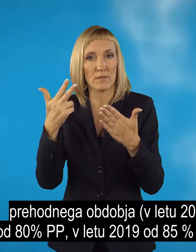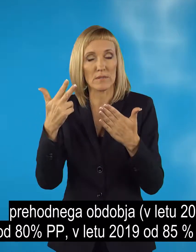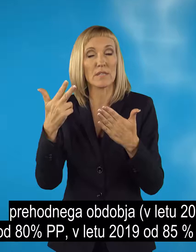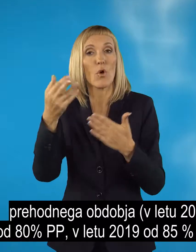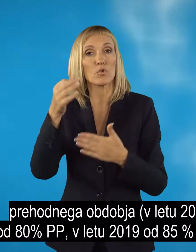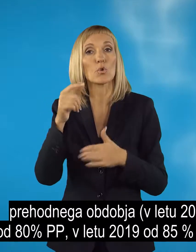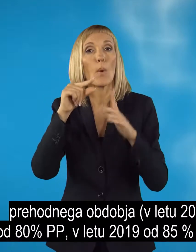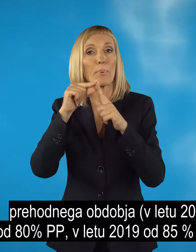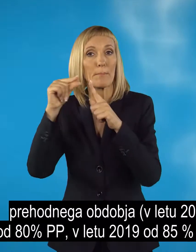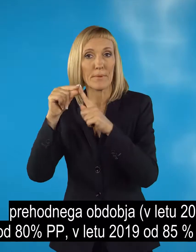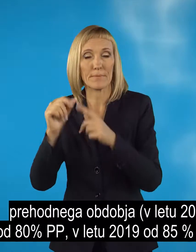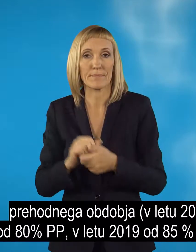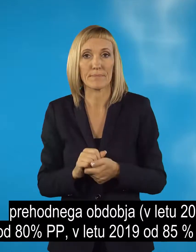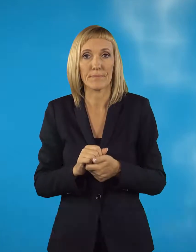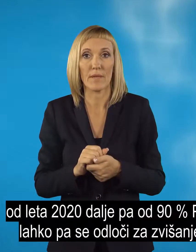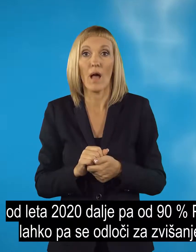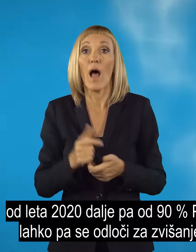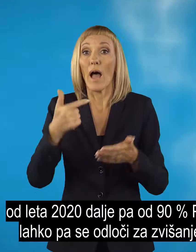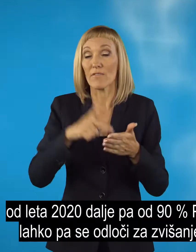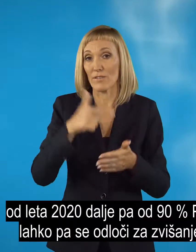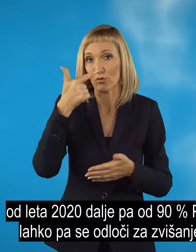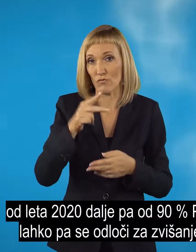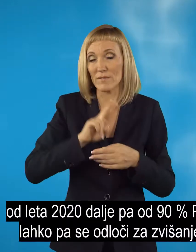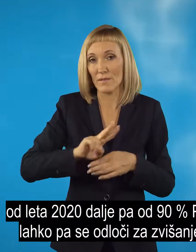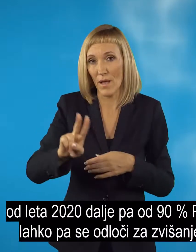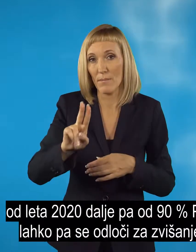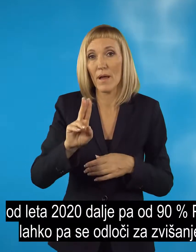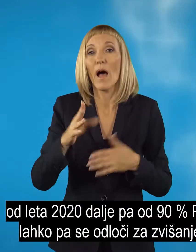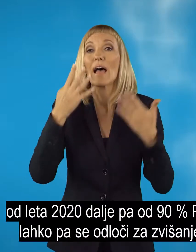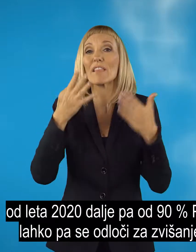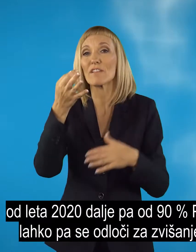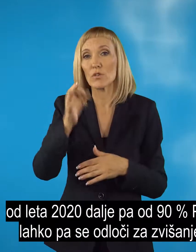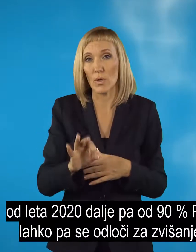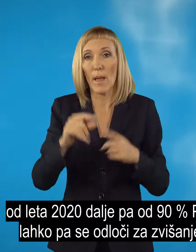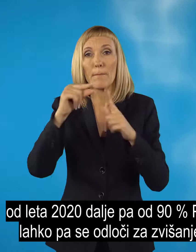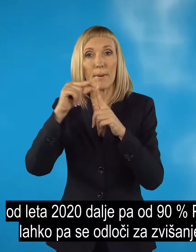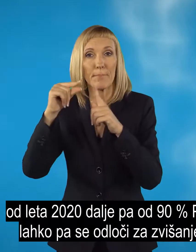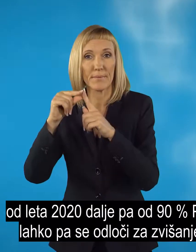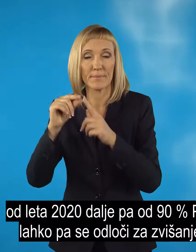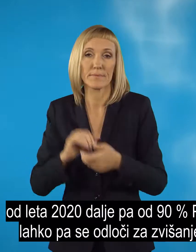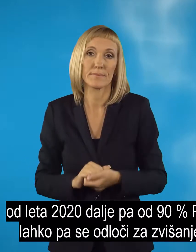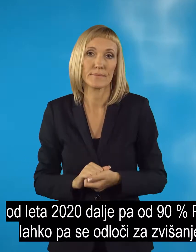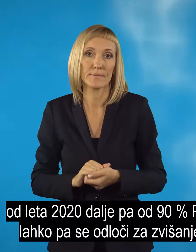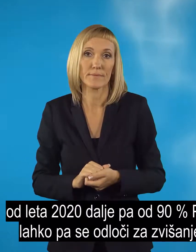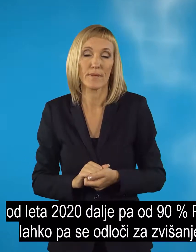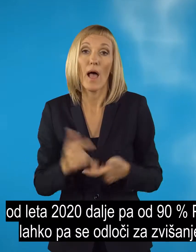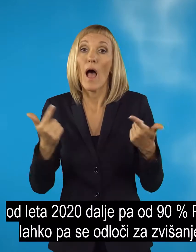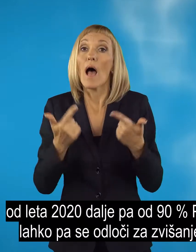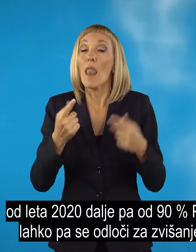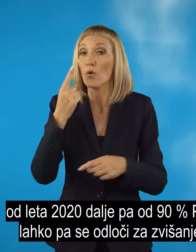PP, od leta 2020 dalje pa od 90% PP. Lahko pa se odloči